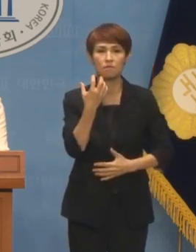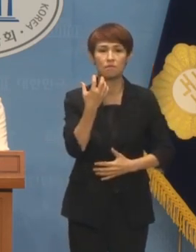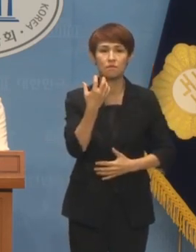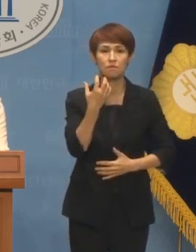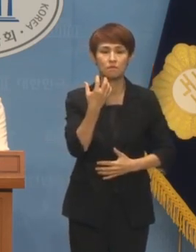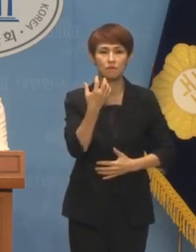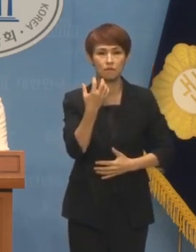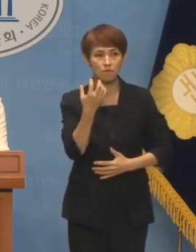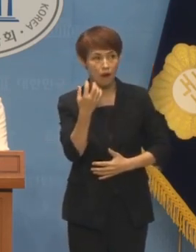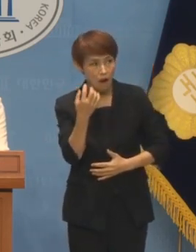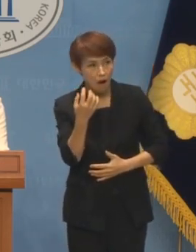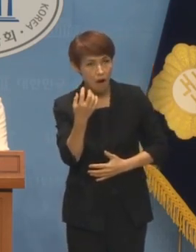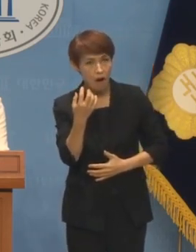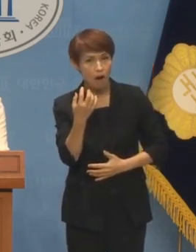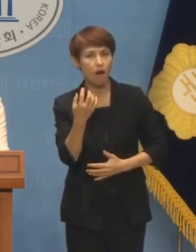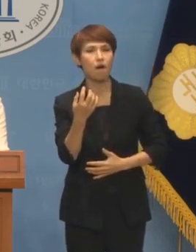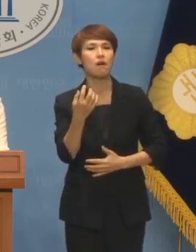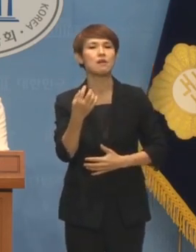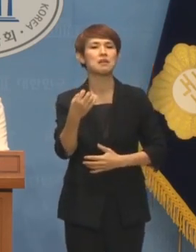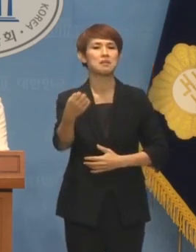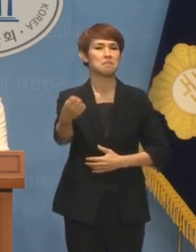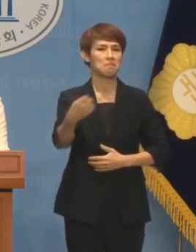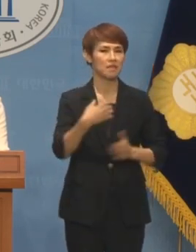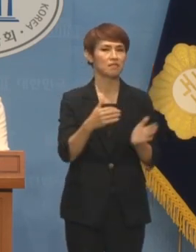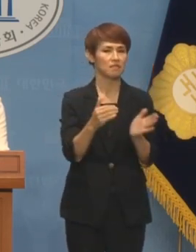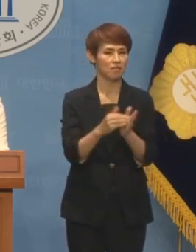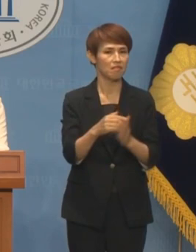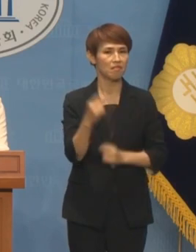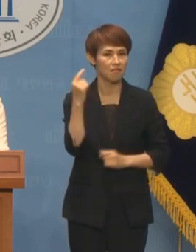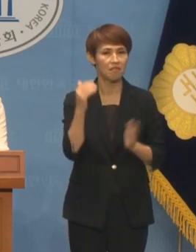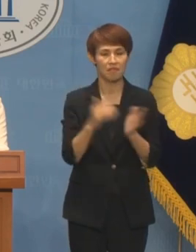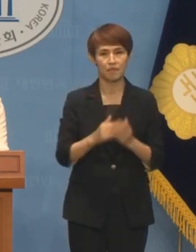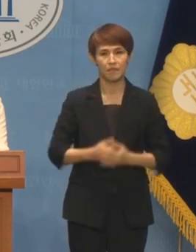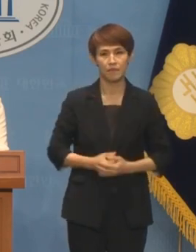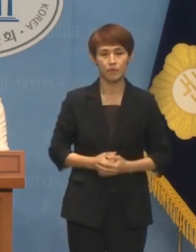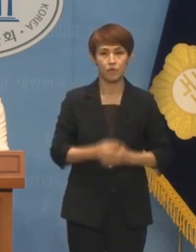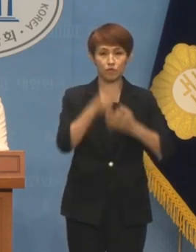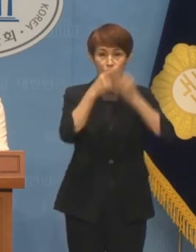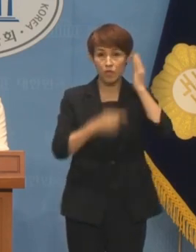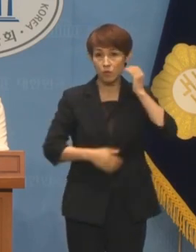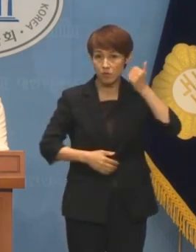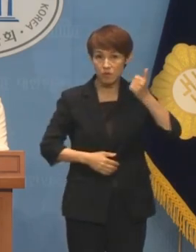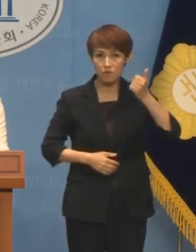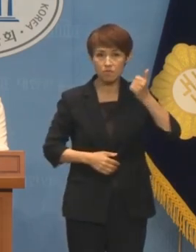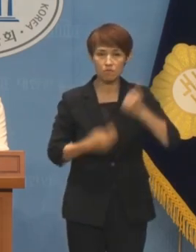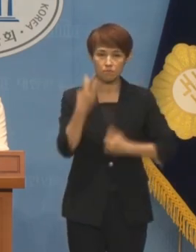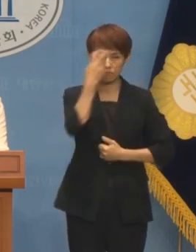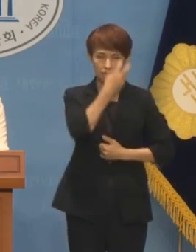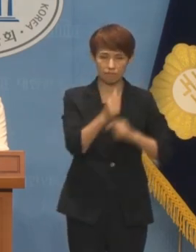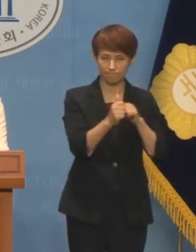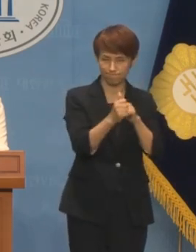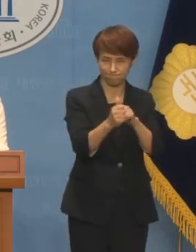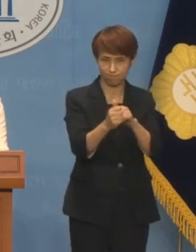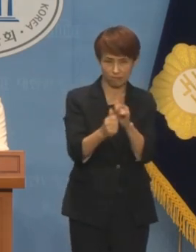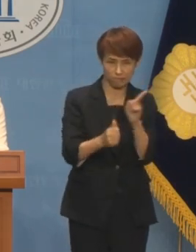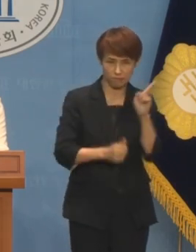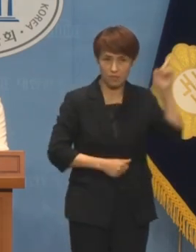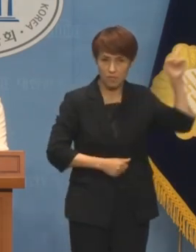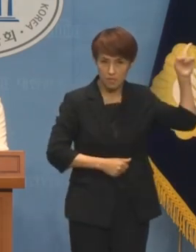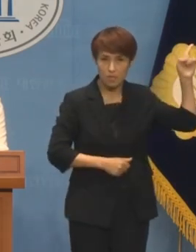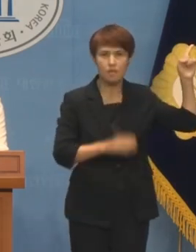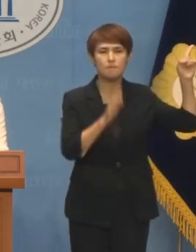참석자의 전원까지 공개되었습니다. 윤 대통령이 수사 외압의 몸통이라는